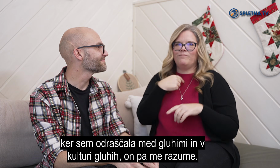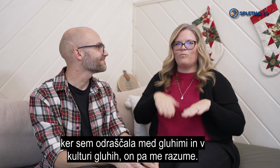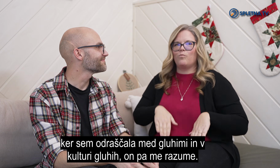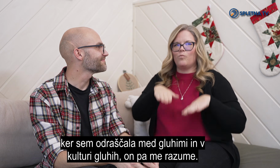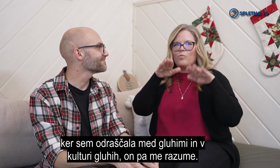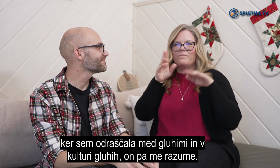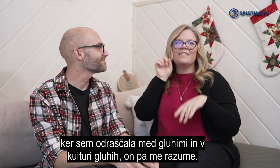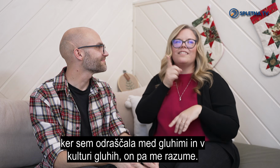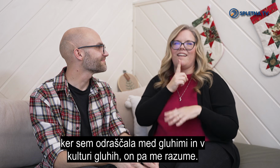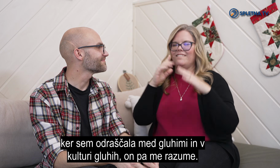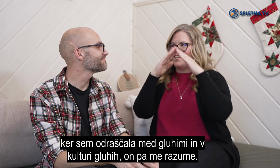kulturi gluhih, on pa me razume.